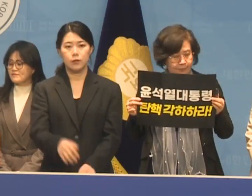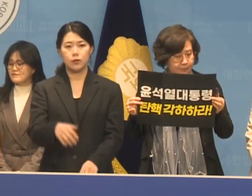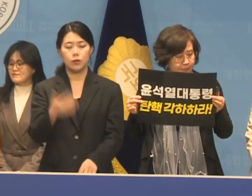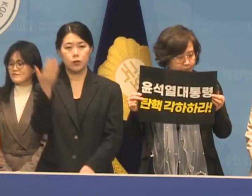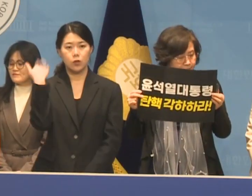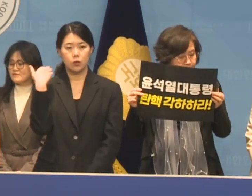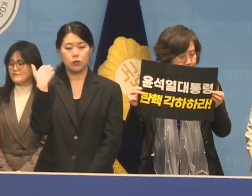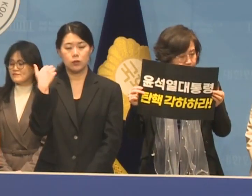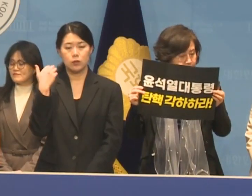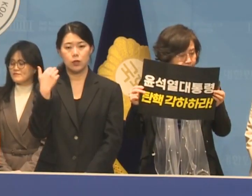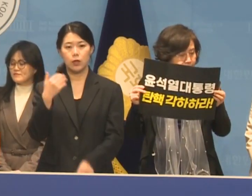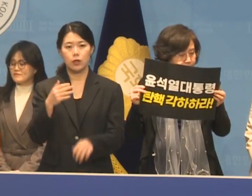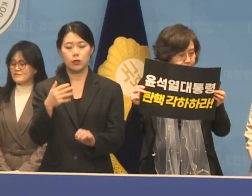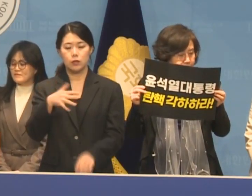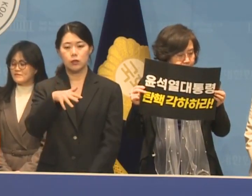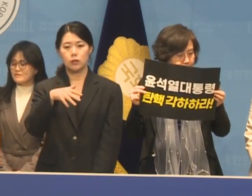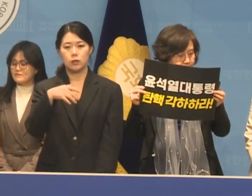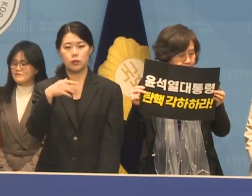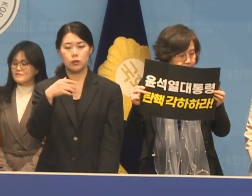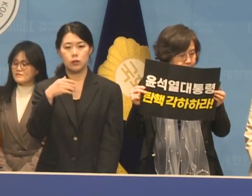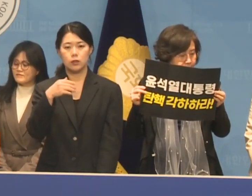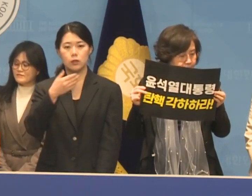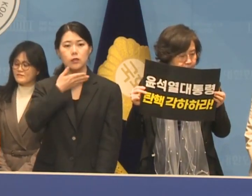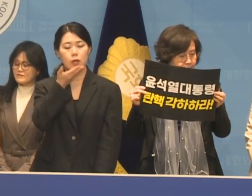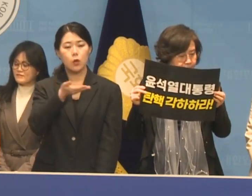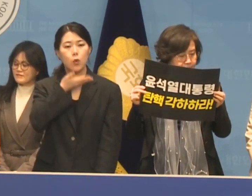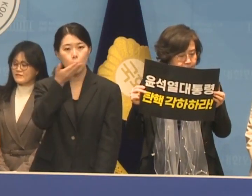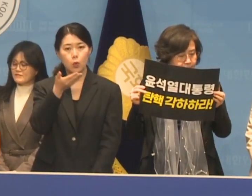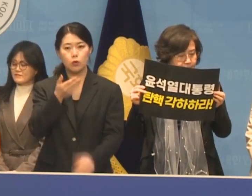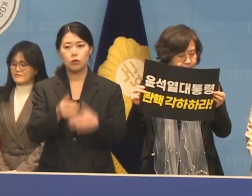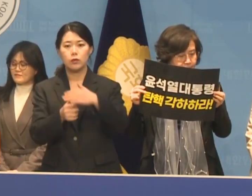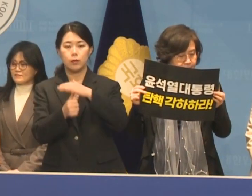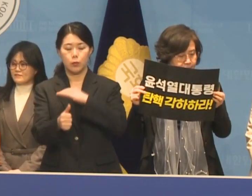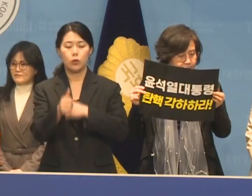체코 주재 북한 무역 대표십니다. 예. 그리고